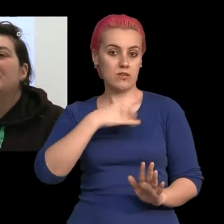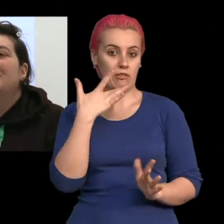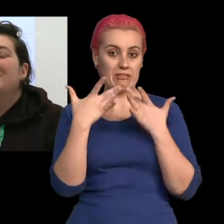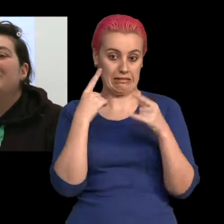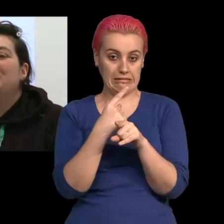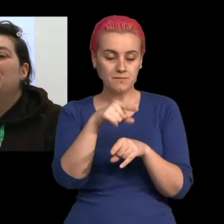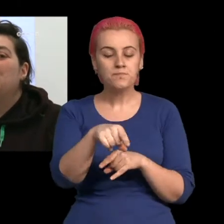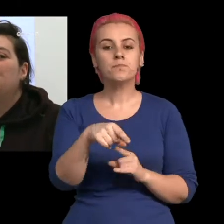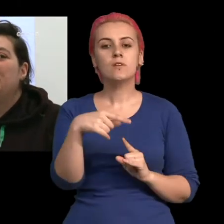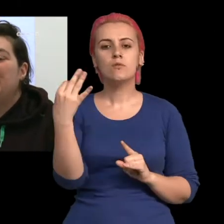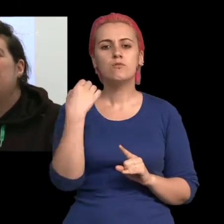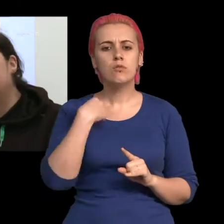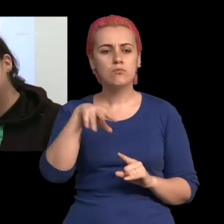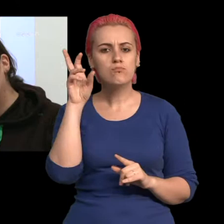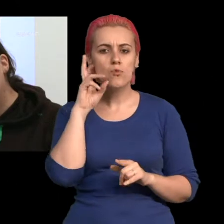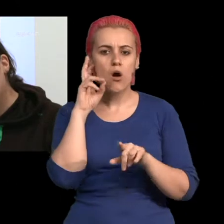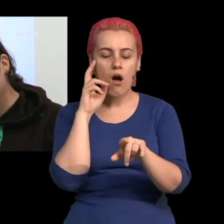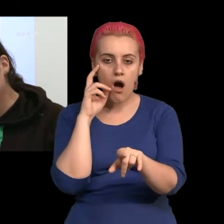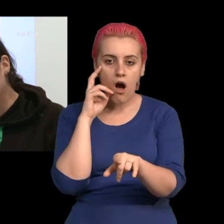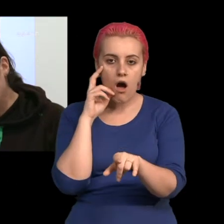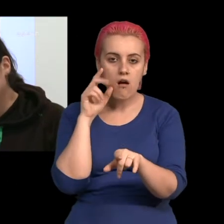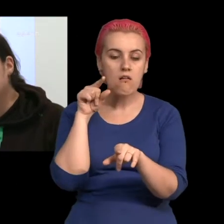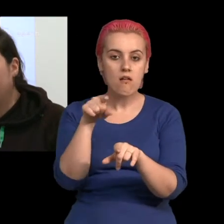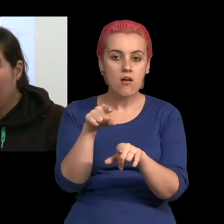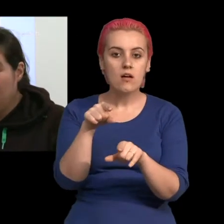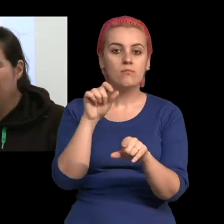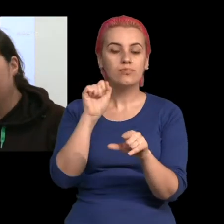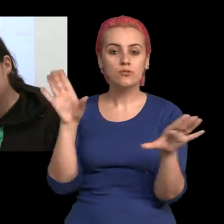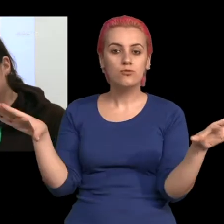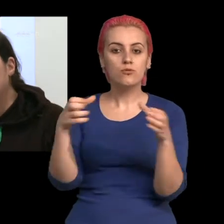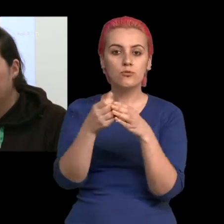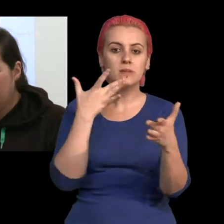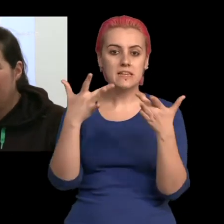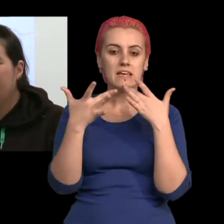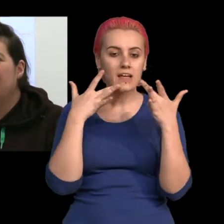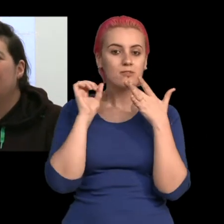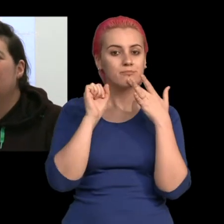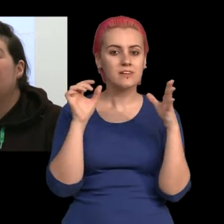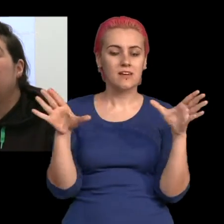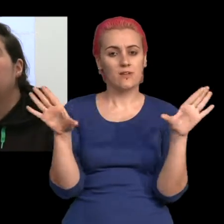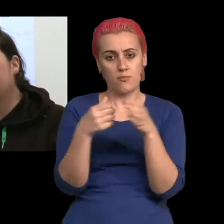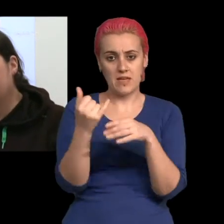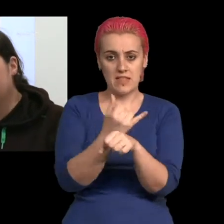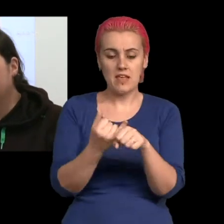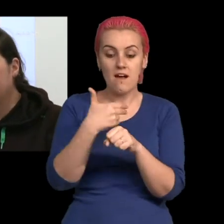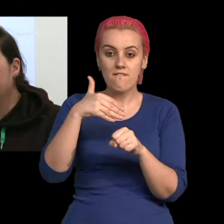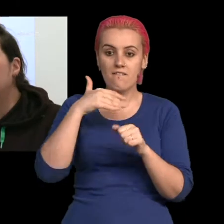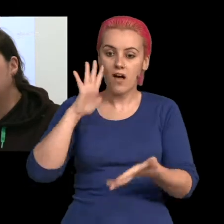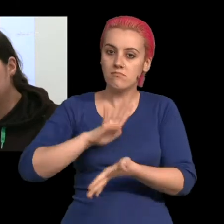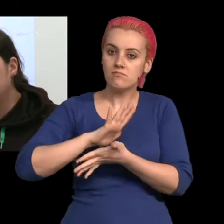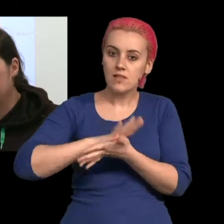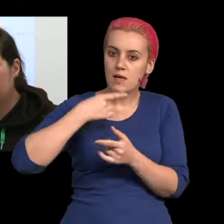Teatro, ouvi que a Azul Cobalto Teatro, que é a coleção da Companhia das Ilhas, ia começar a